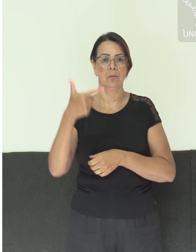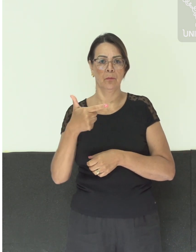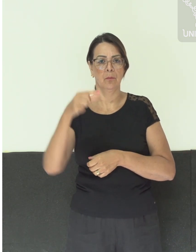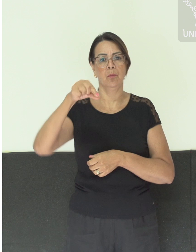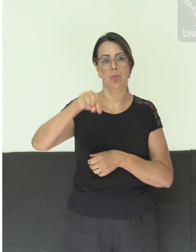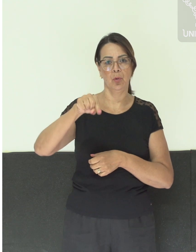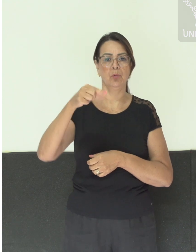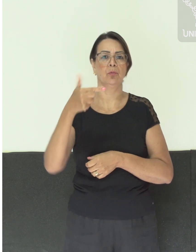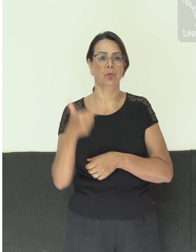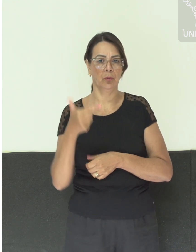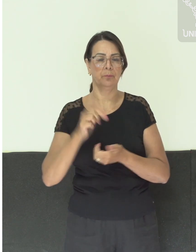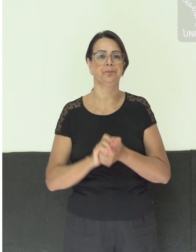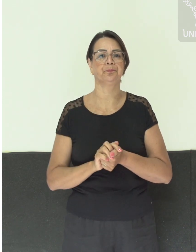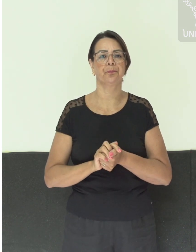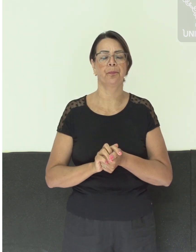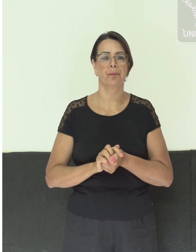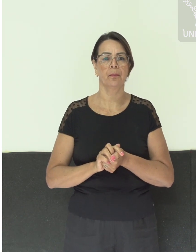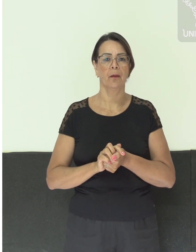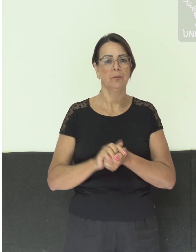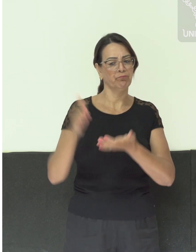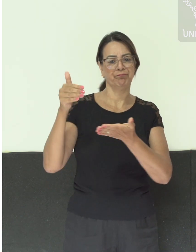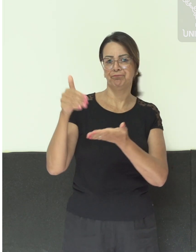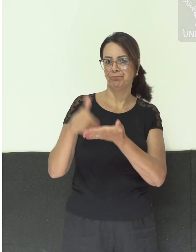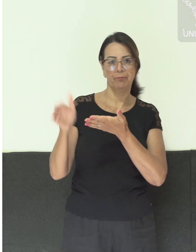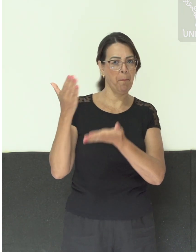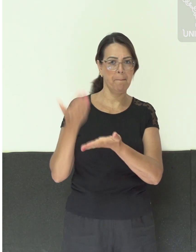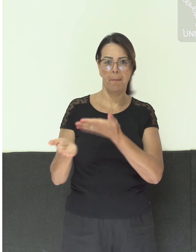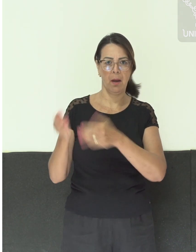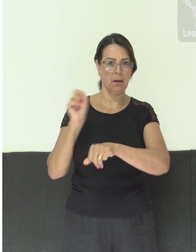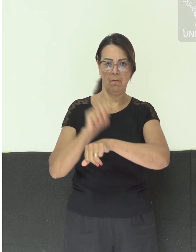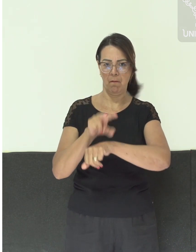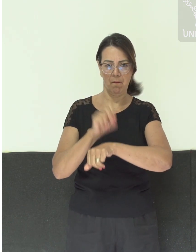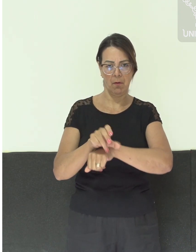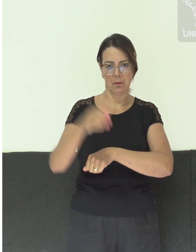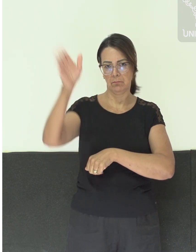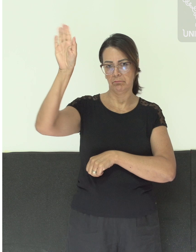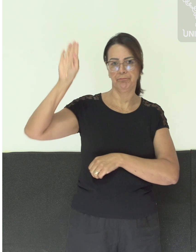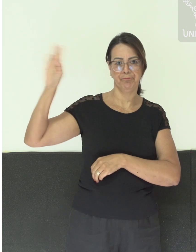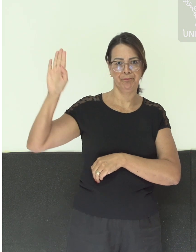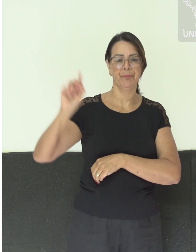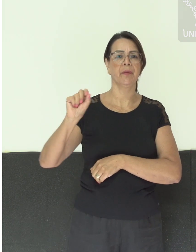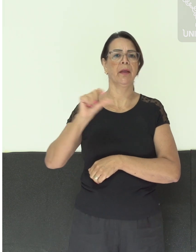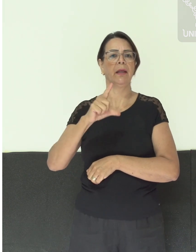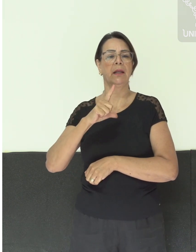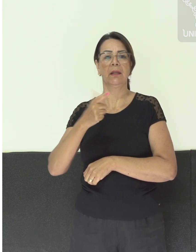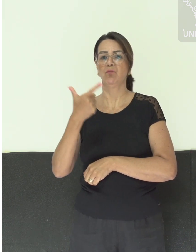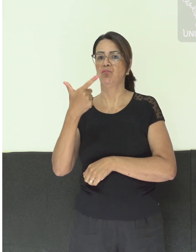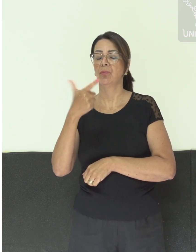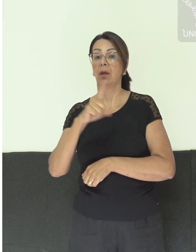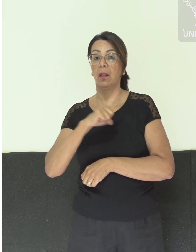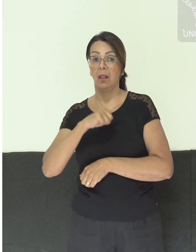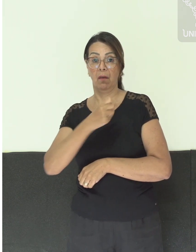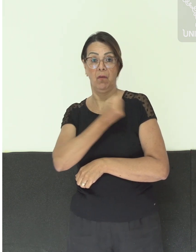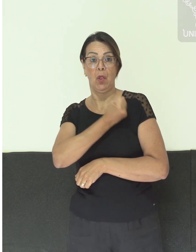7.2.2. Será automaticamente desclassificado o candidato que tenha obtido nota 0